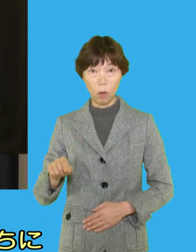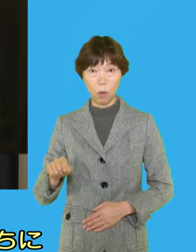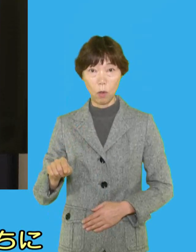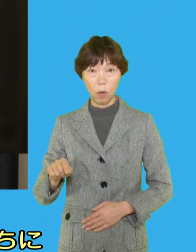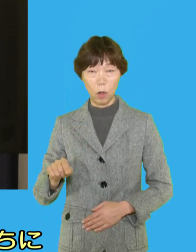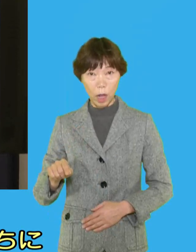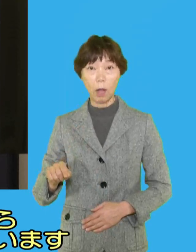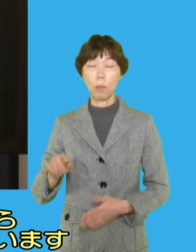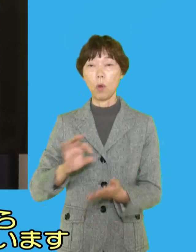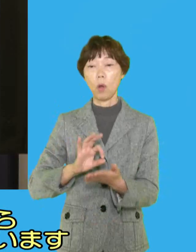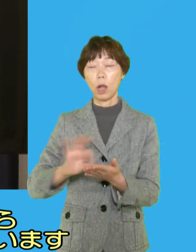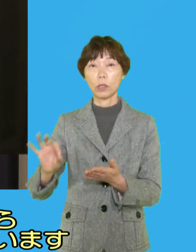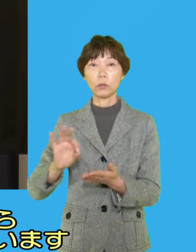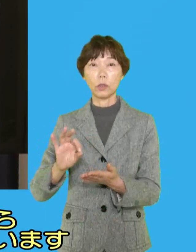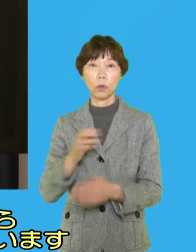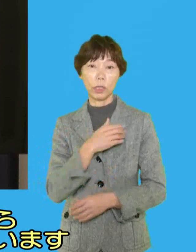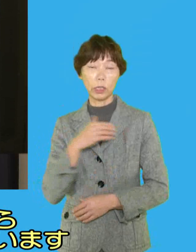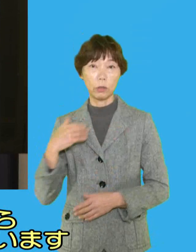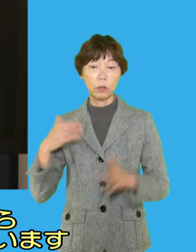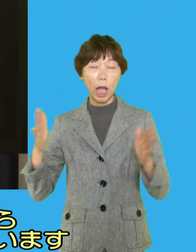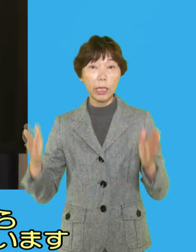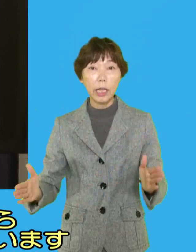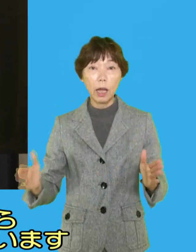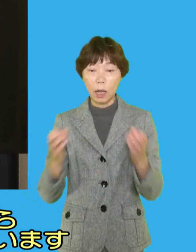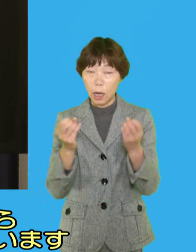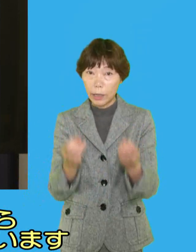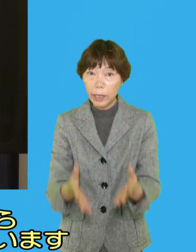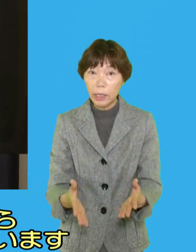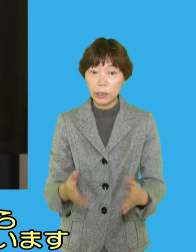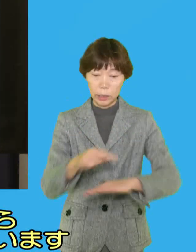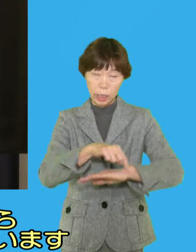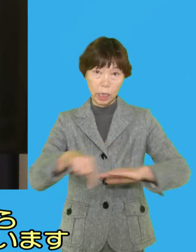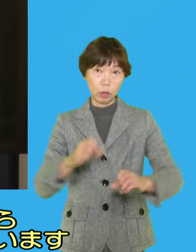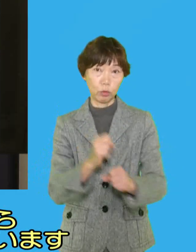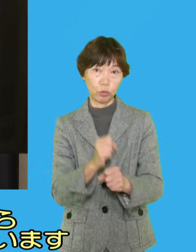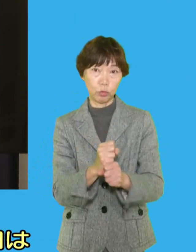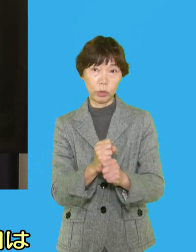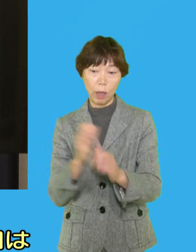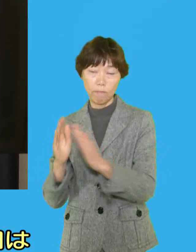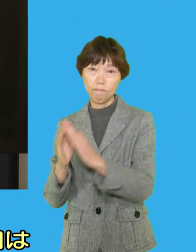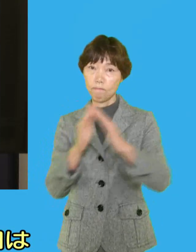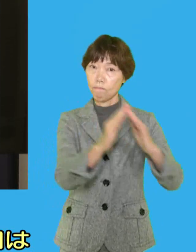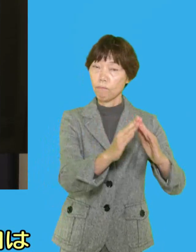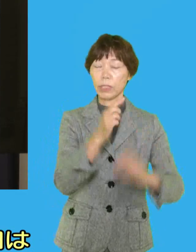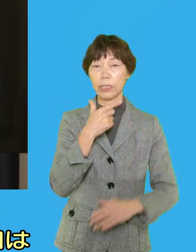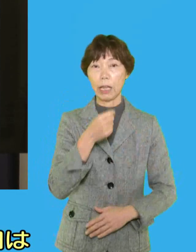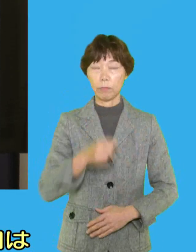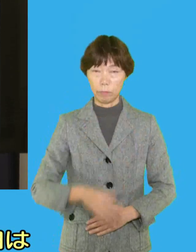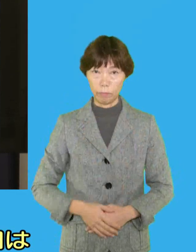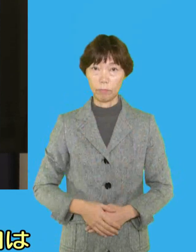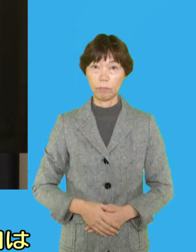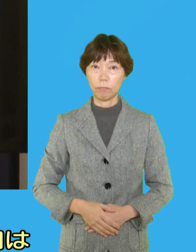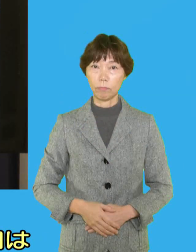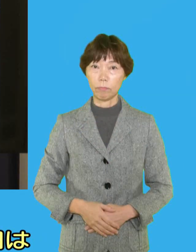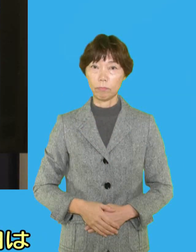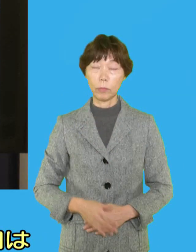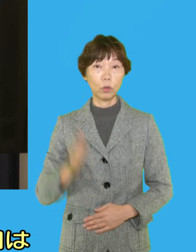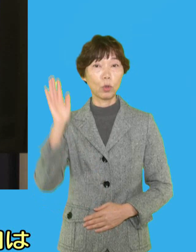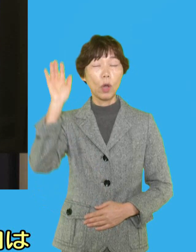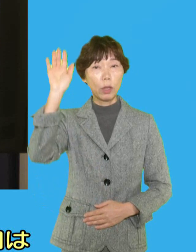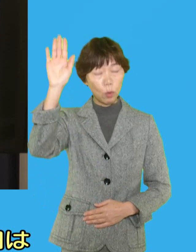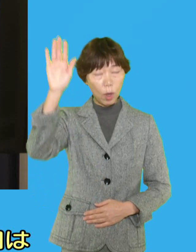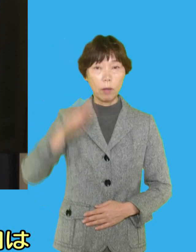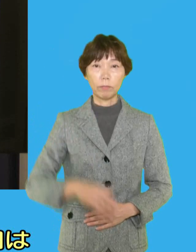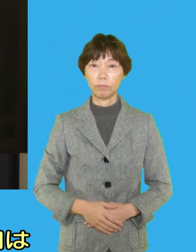用できるうちにですね、新しい計画を立てながら移行できたらなというふうに思っています。その後の博物館の活用というのは、